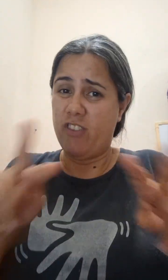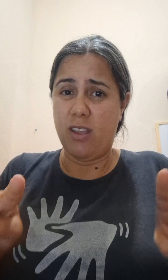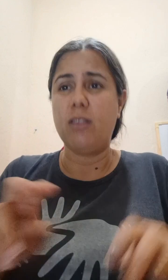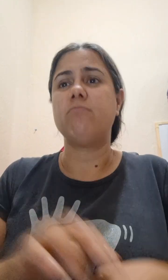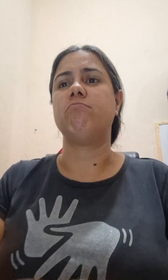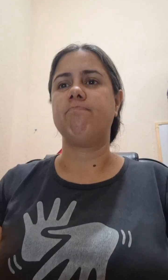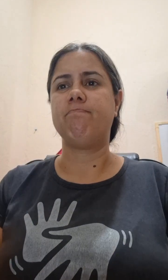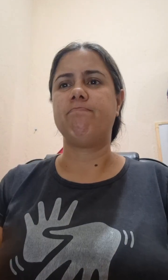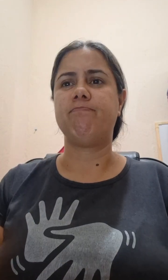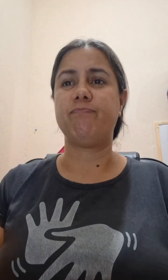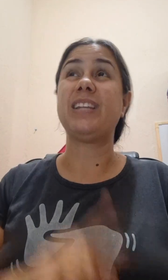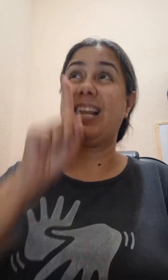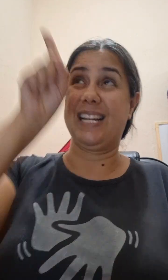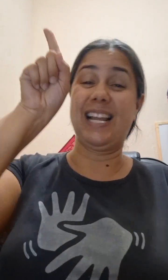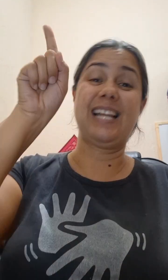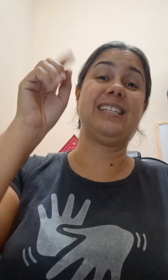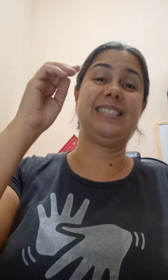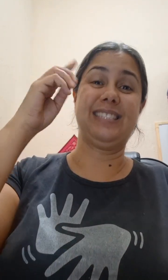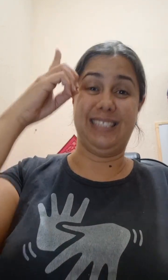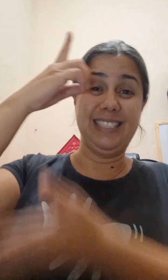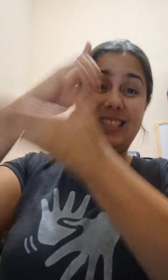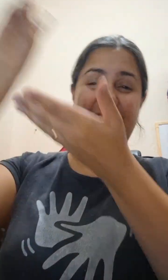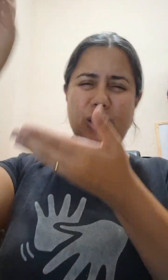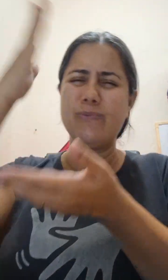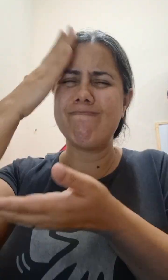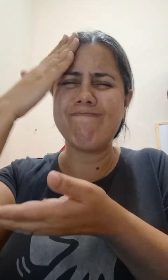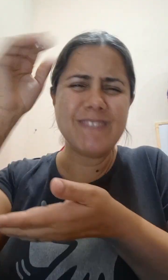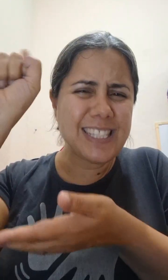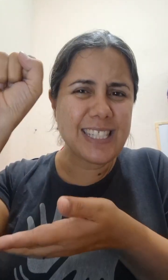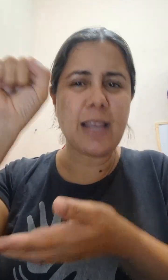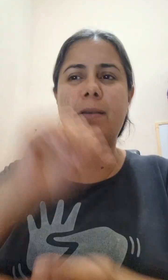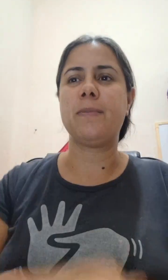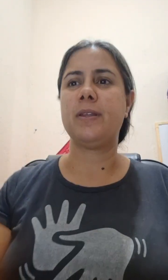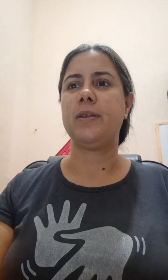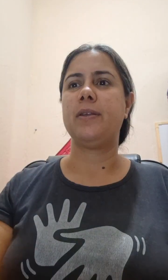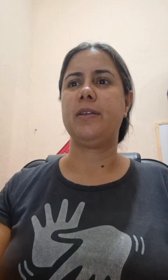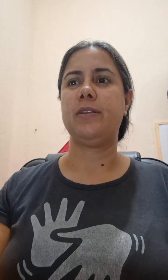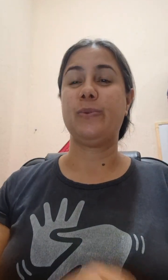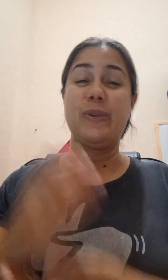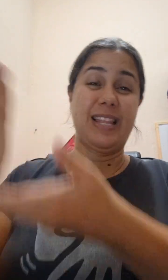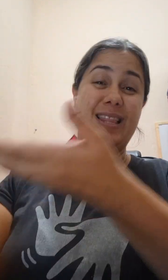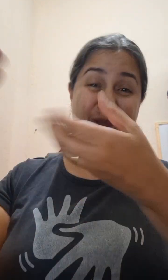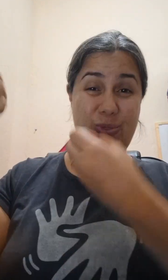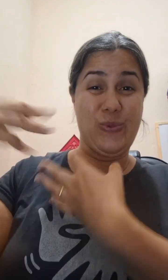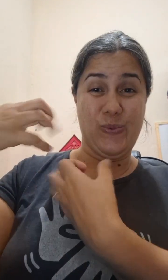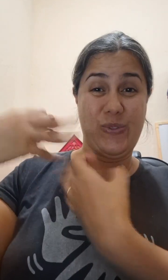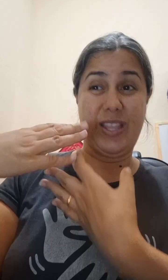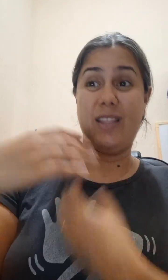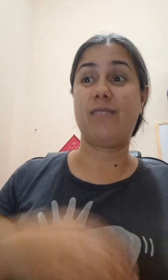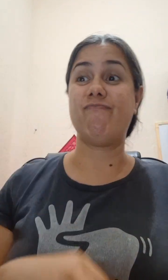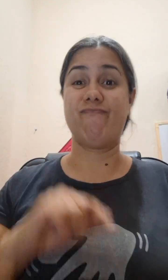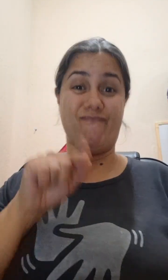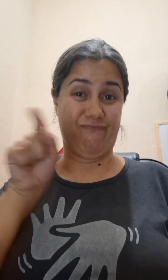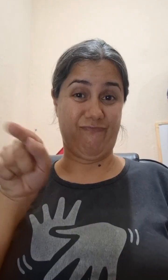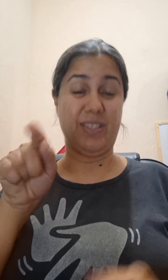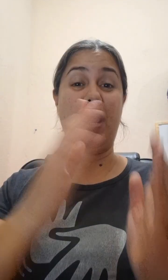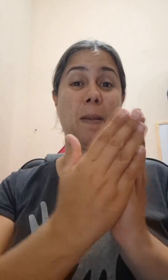Deus, em sua sabedoria, nos deu ensinamentos importantes, preciosos lá de Colossenses,